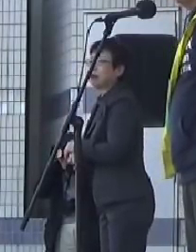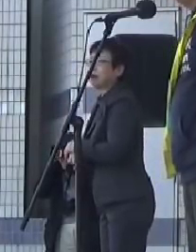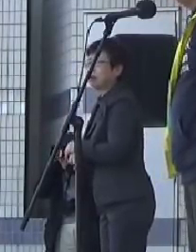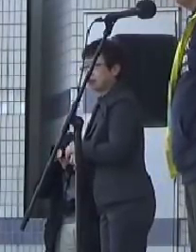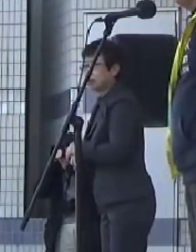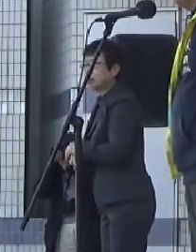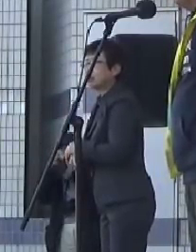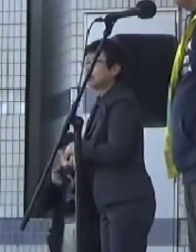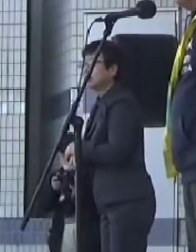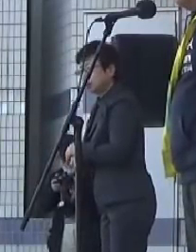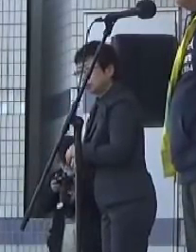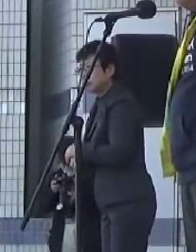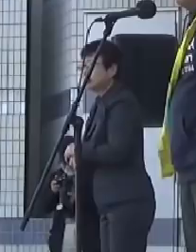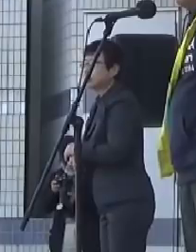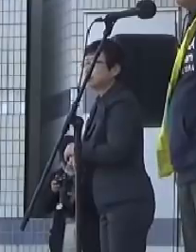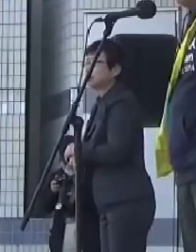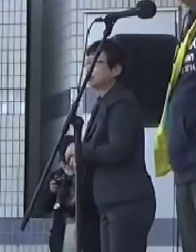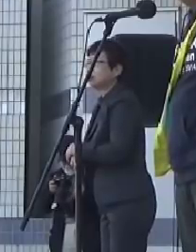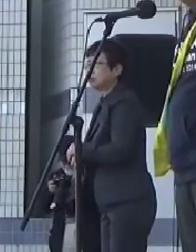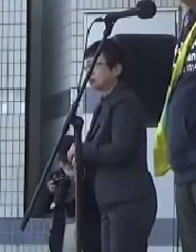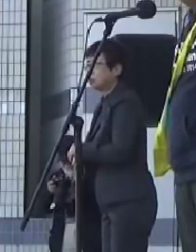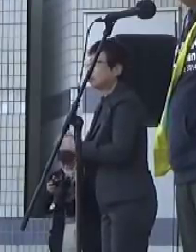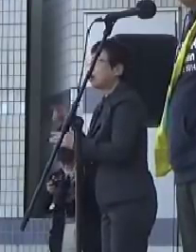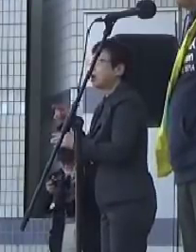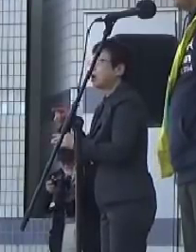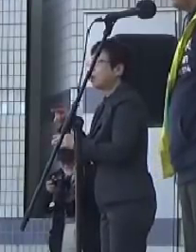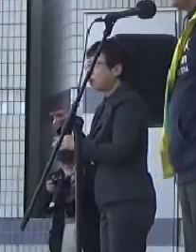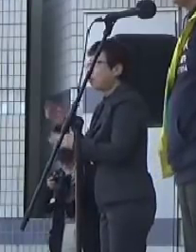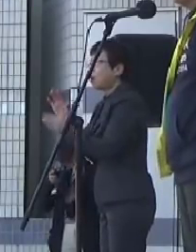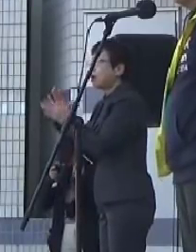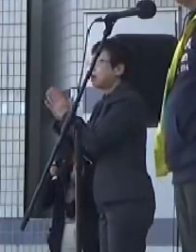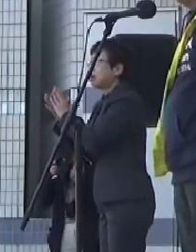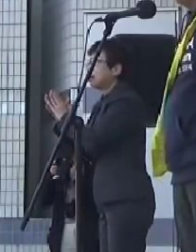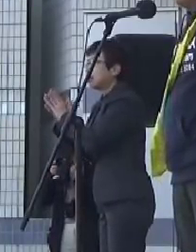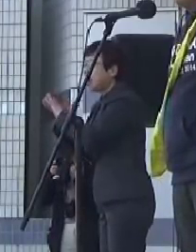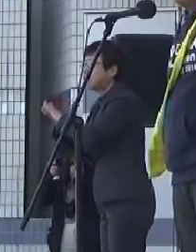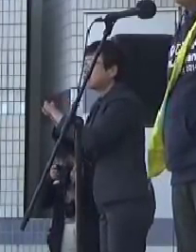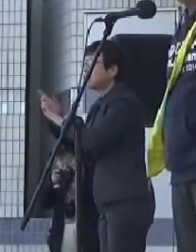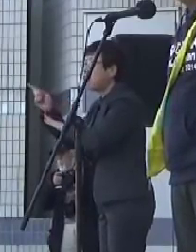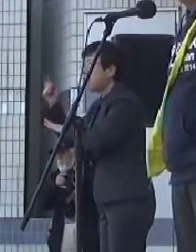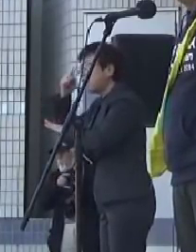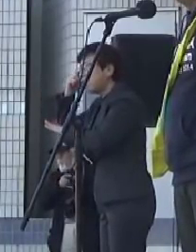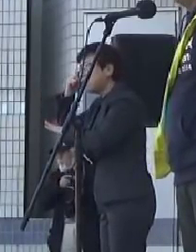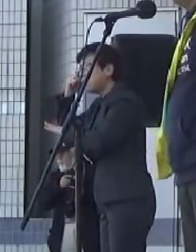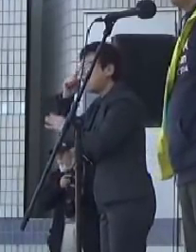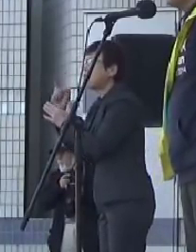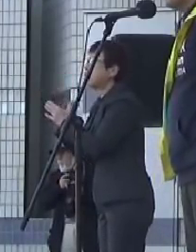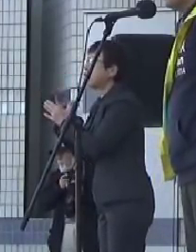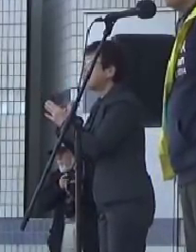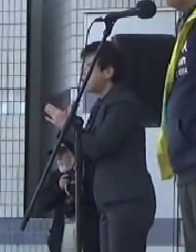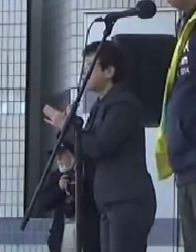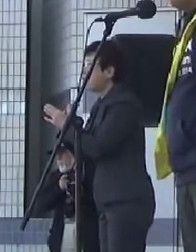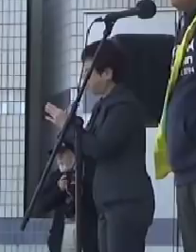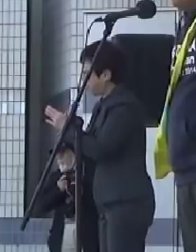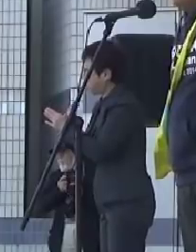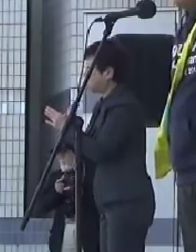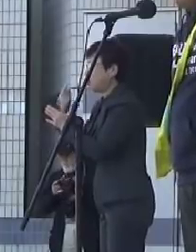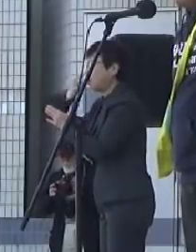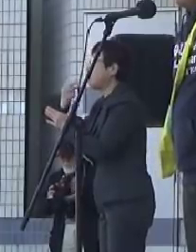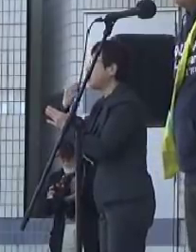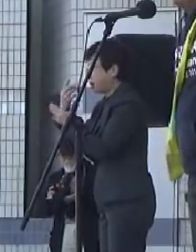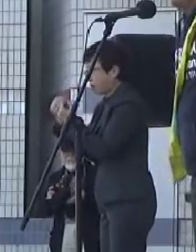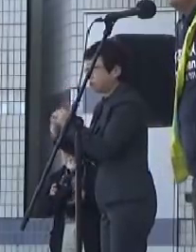その恐怖を、県は全然考えてないって自分は思いました。